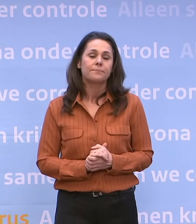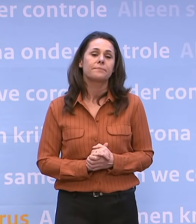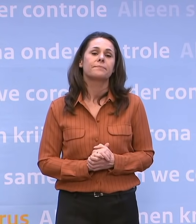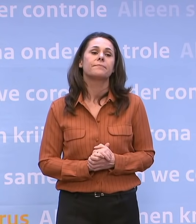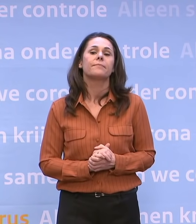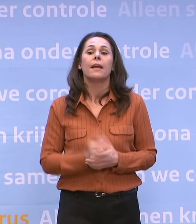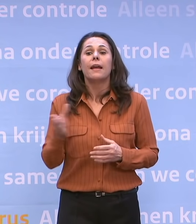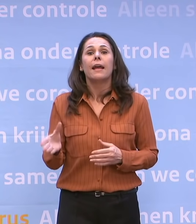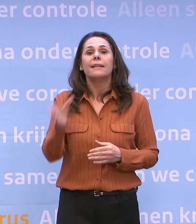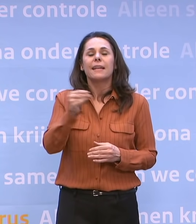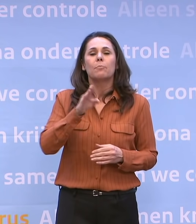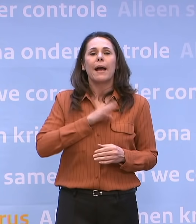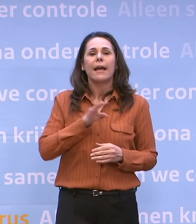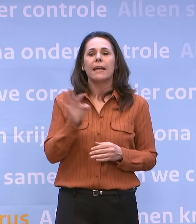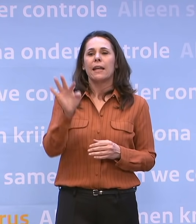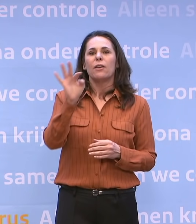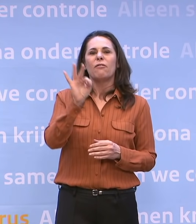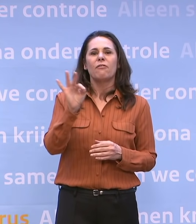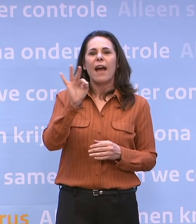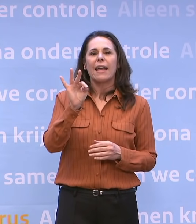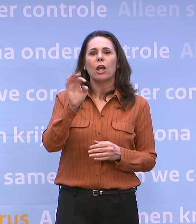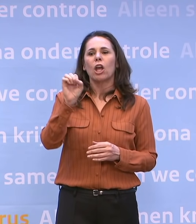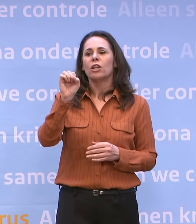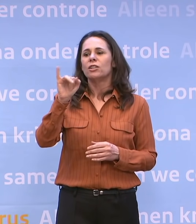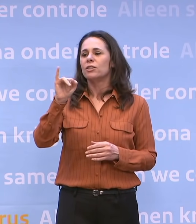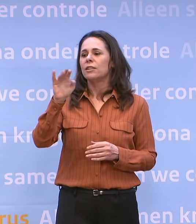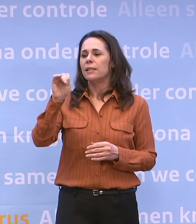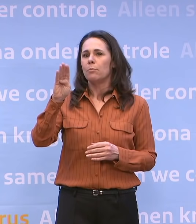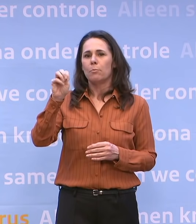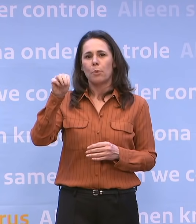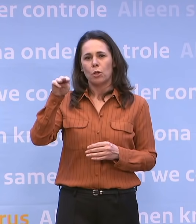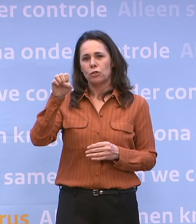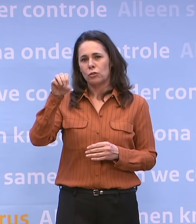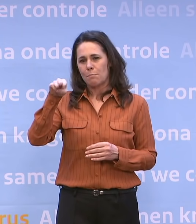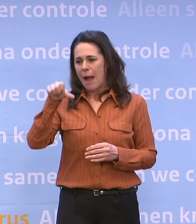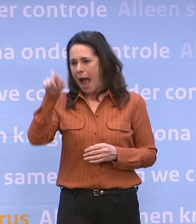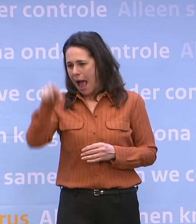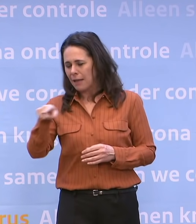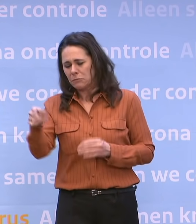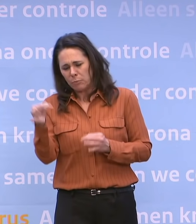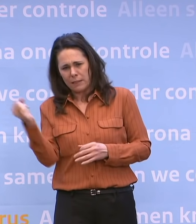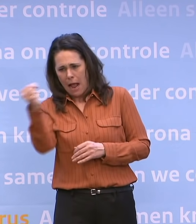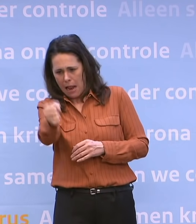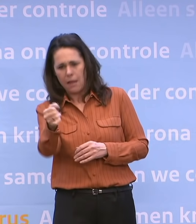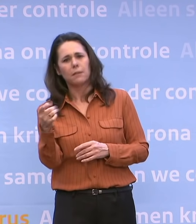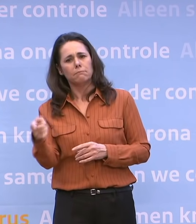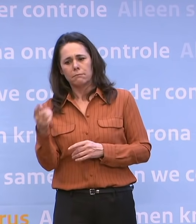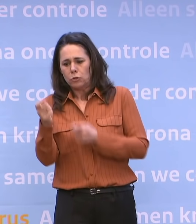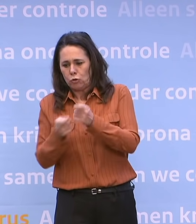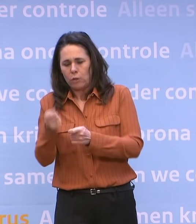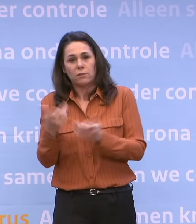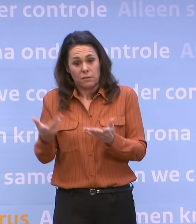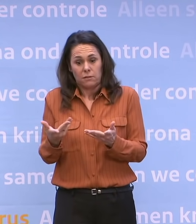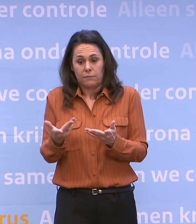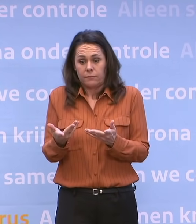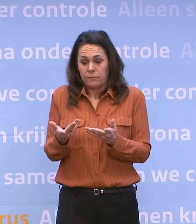daar is Feike Siebesma, de speciale gezant die we hebben aangesteld, volop mee bezig ook, is zorgen dat we ook die testen om te kijken of iemand